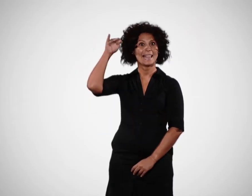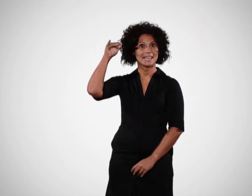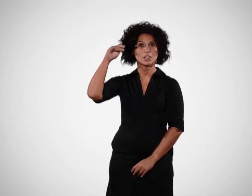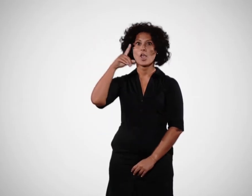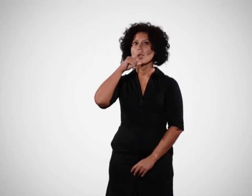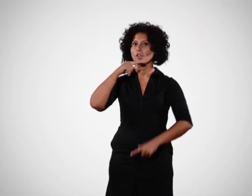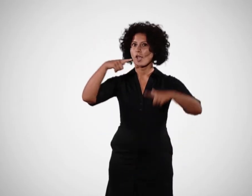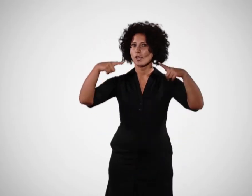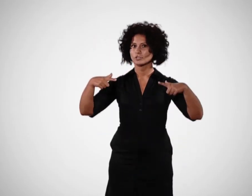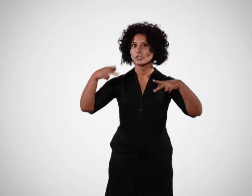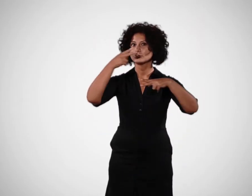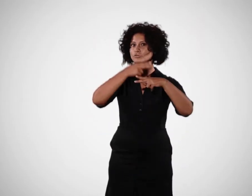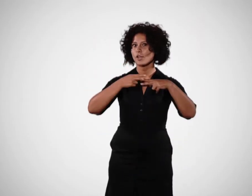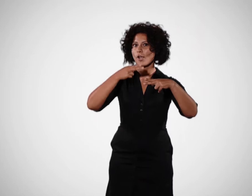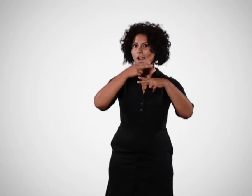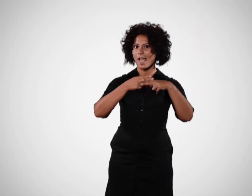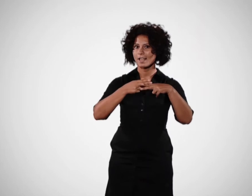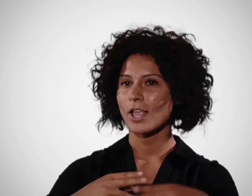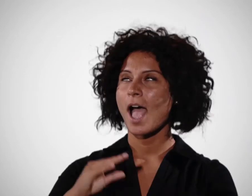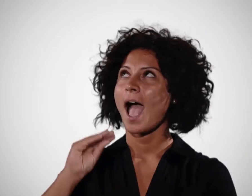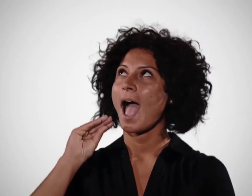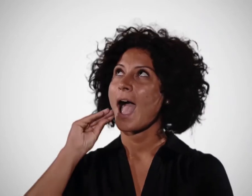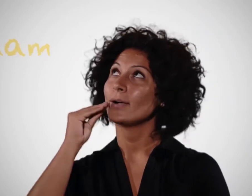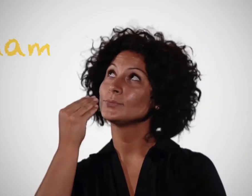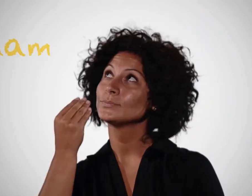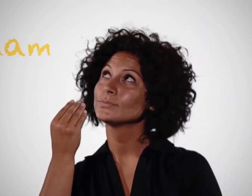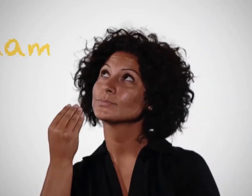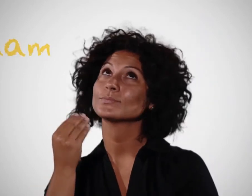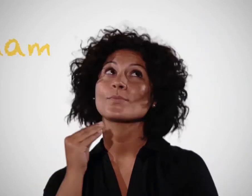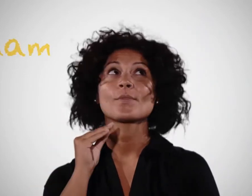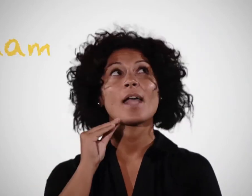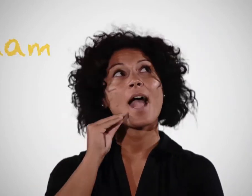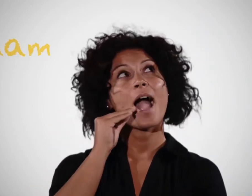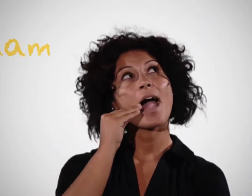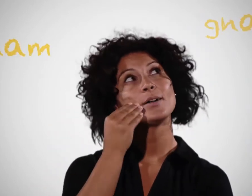Lindo Porcello mangia la torta al cioccolato. Miam, miam, miam, miam.